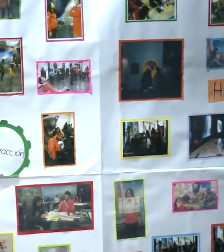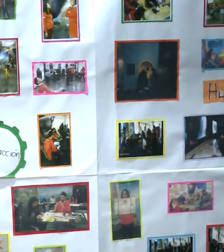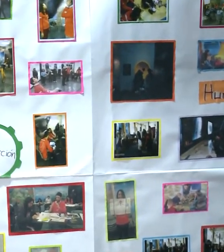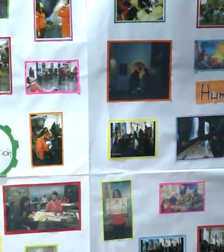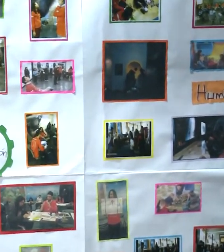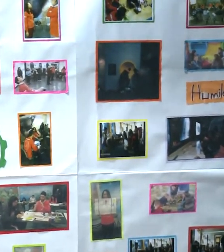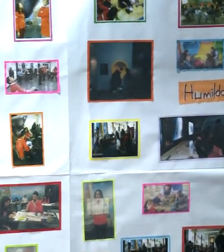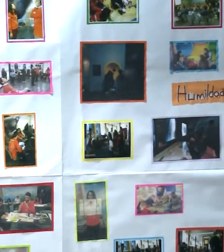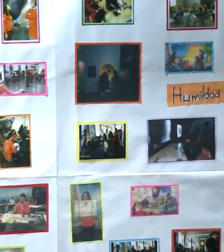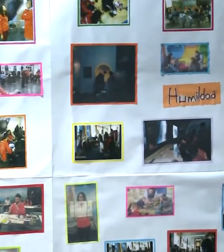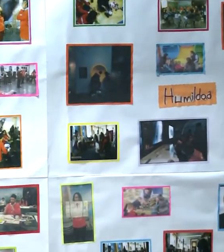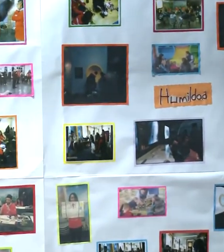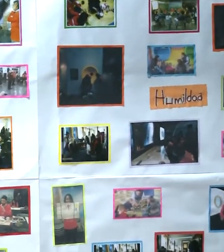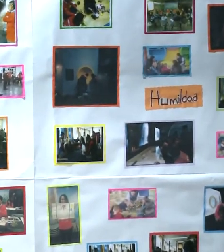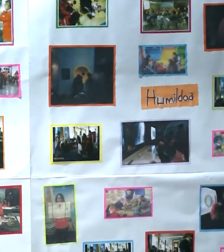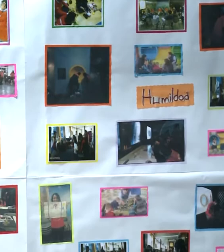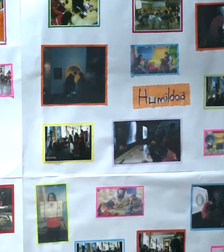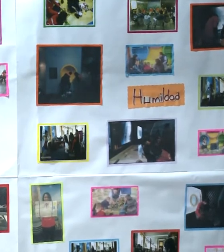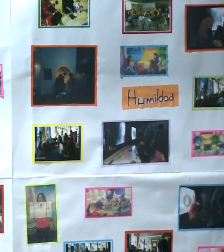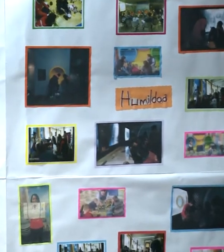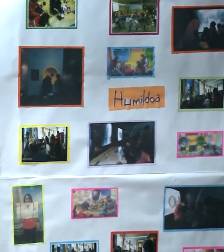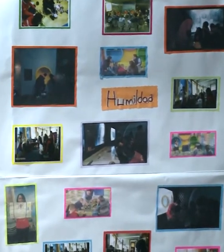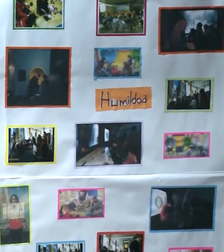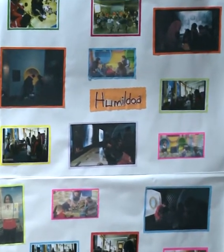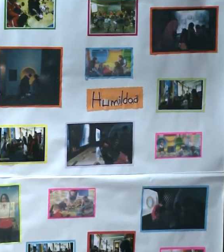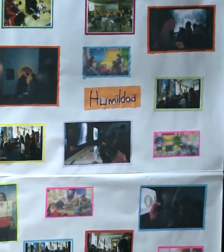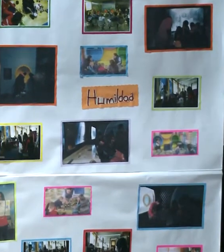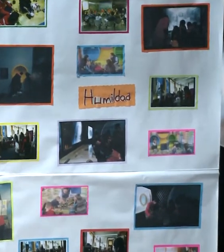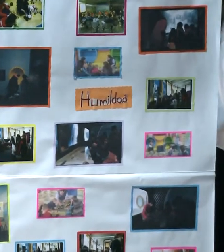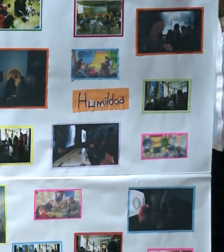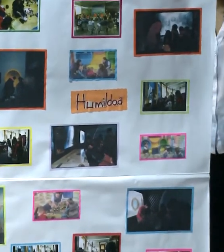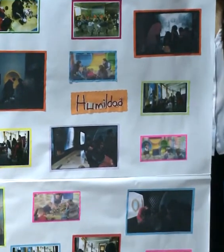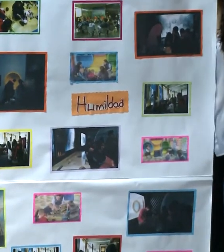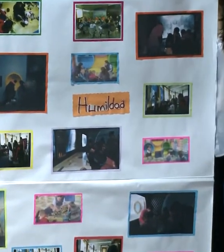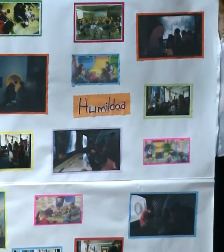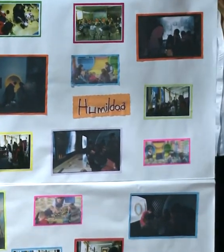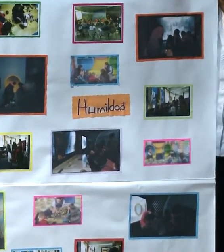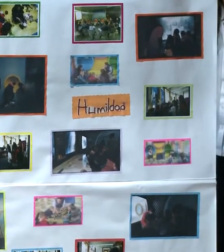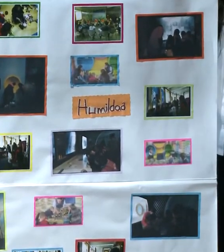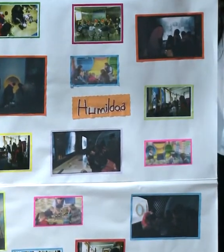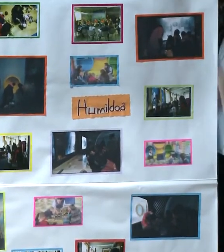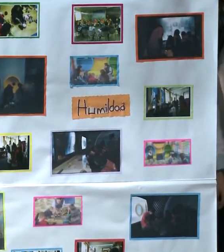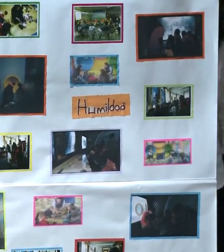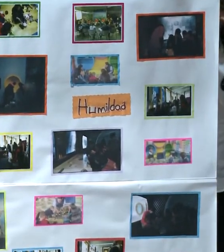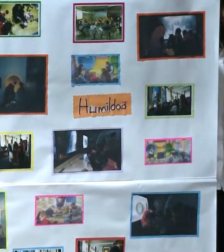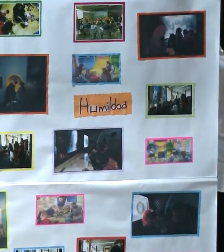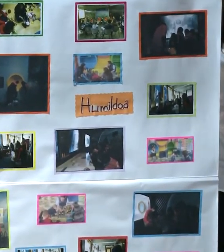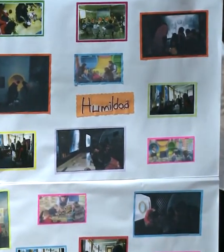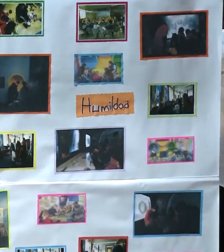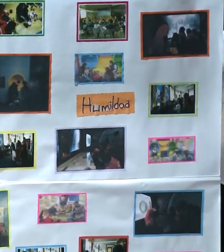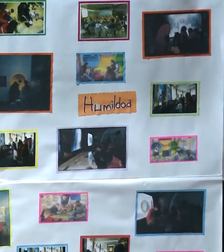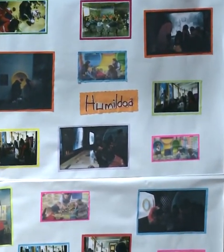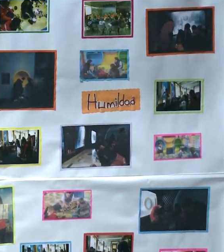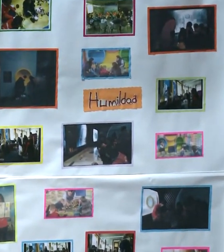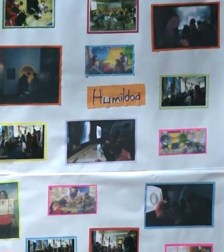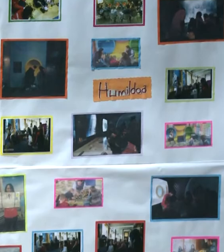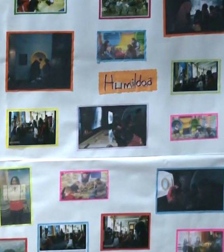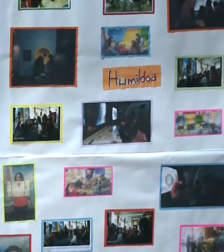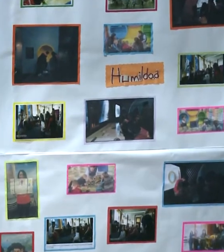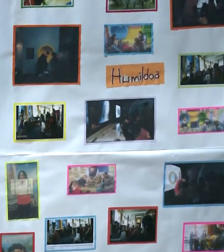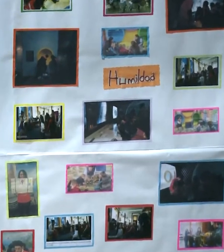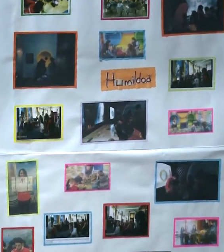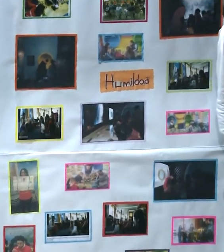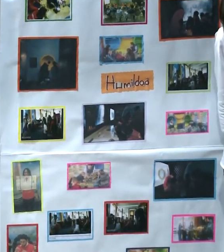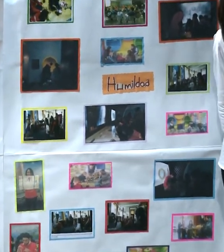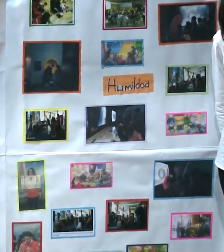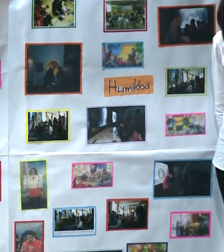todos? Pues, como lo mencioné, hay algunos que sí lograron este tránsito en su concepción, pero hay otros que sí se